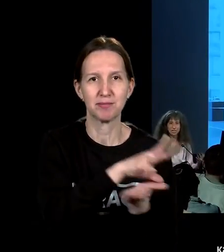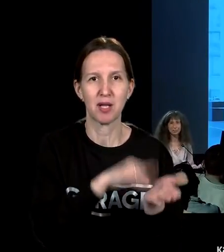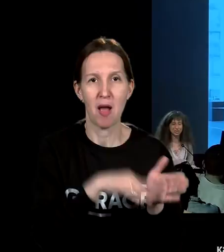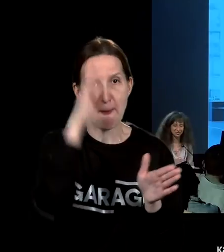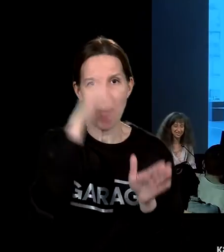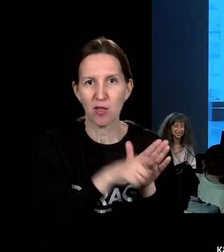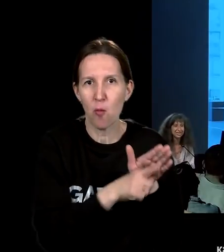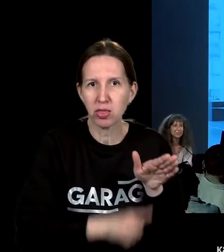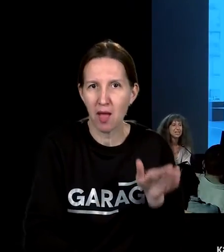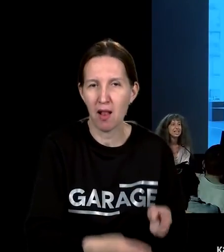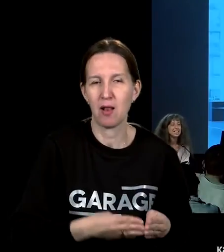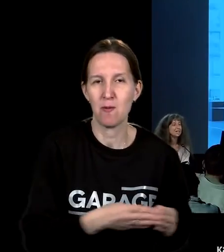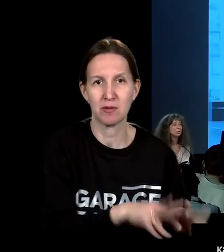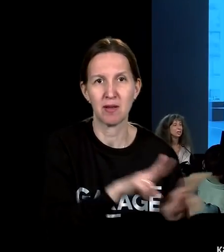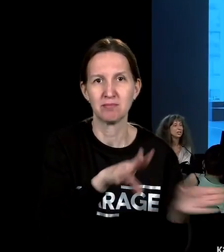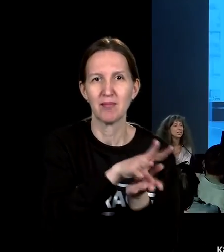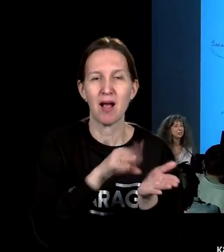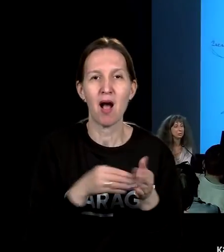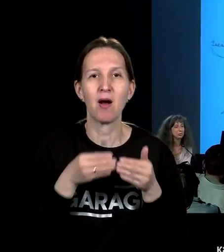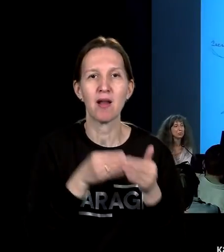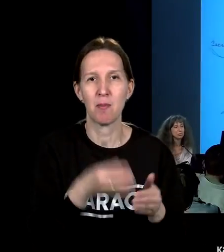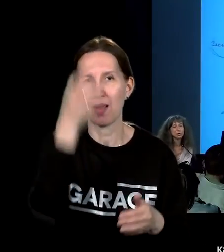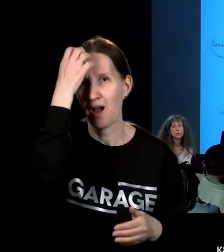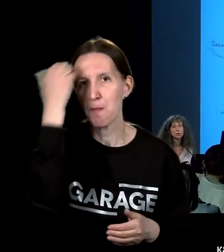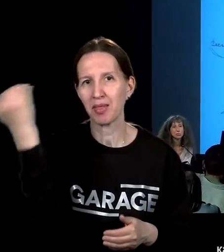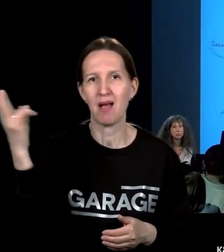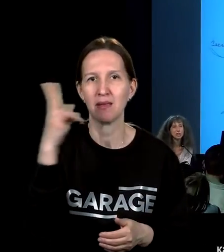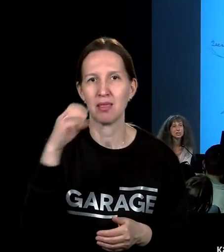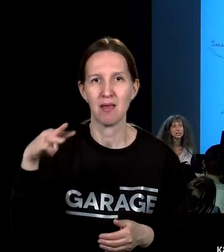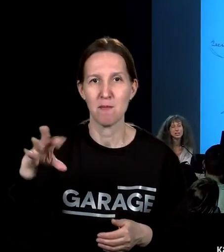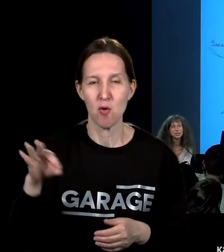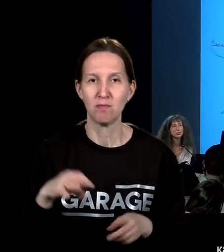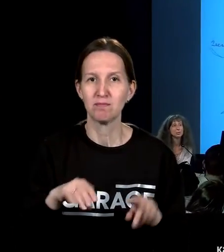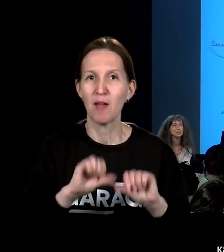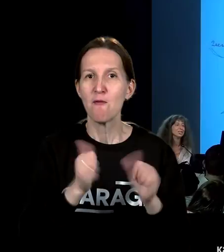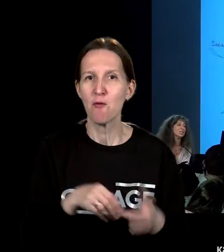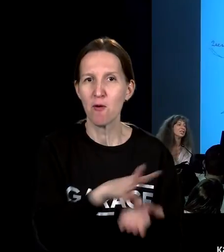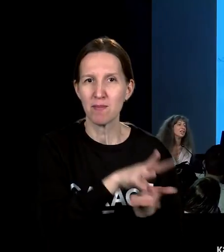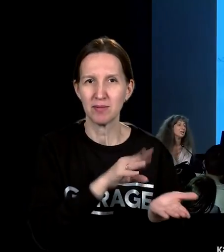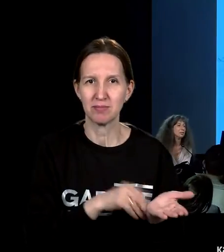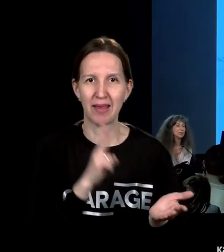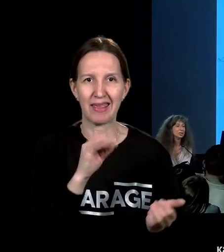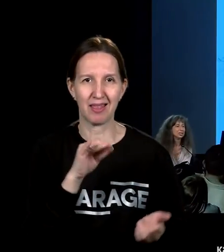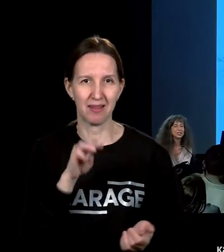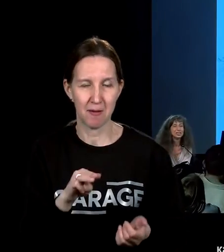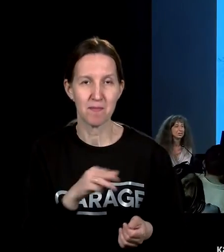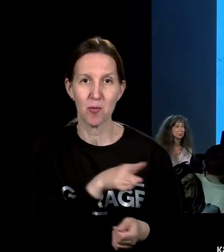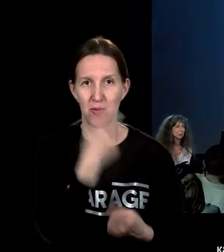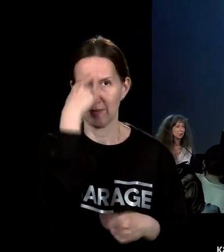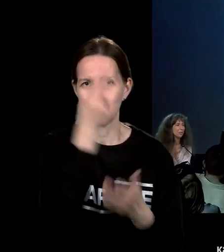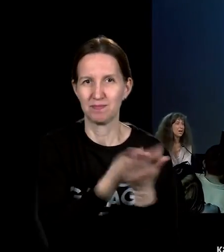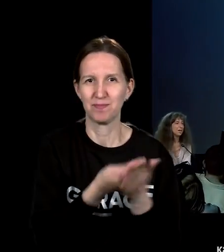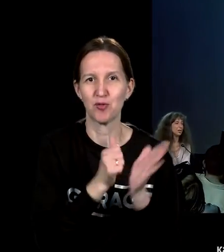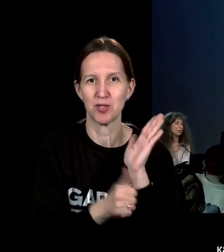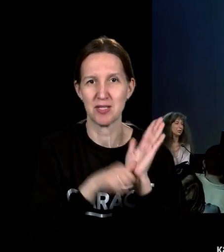как корабль капитана Немо. И это повторение формы вот того самого кита, да, которого он делает в 60-е